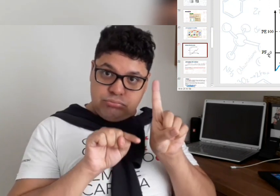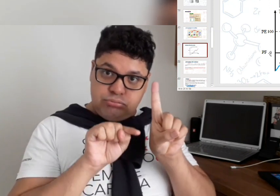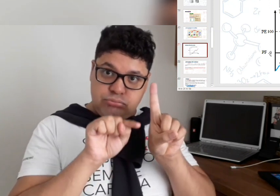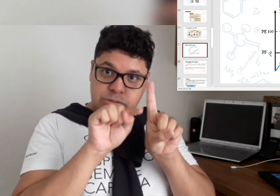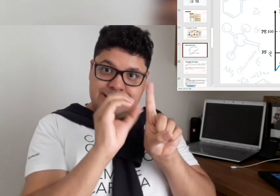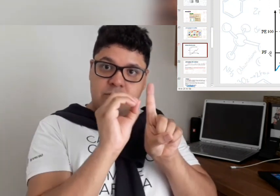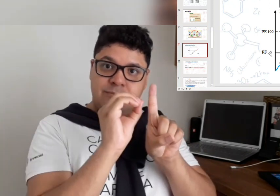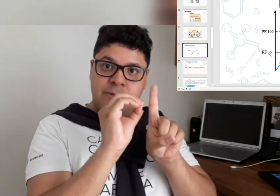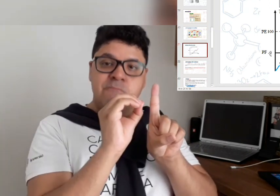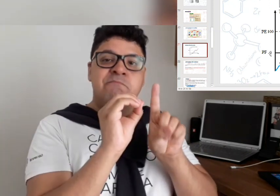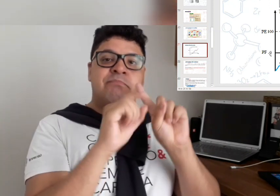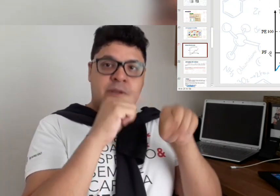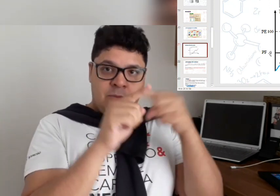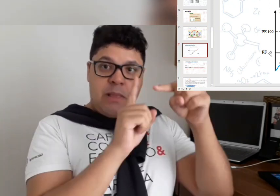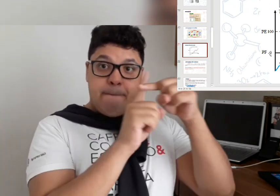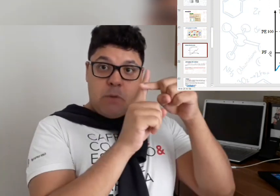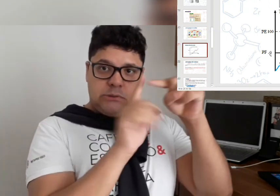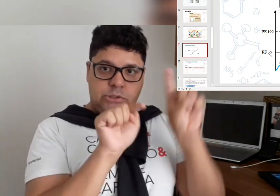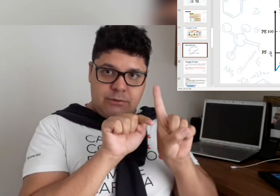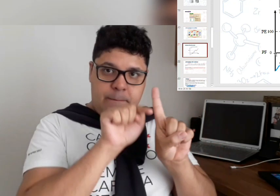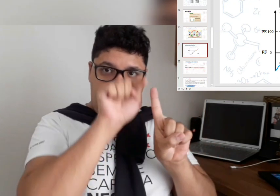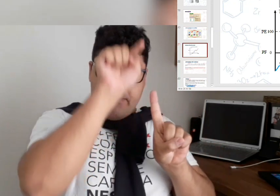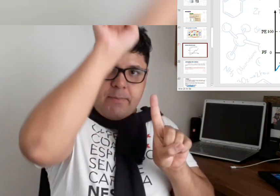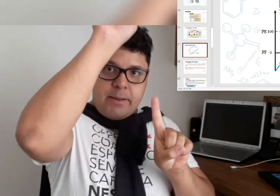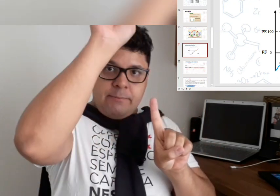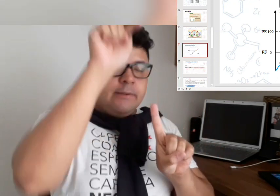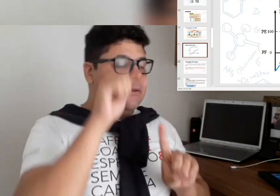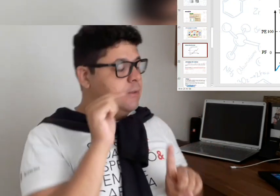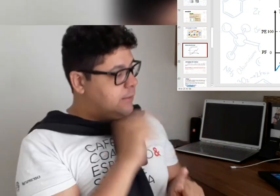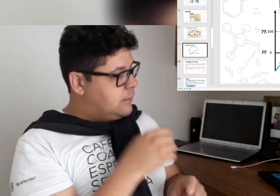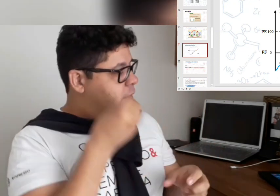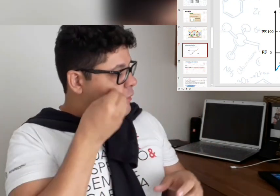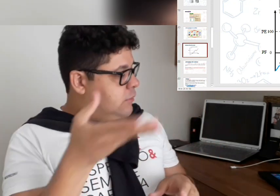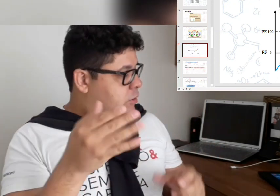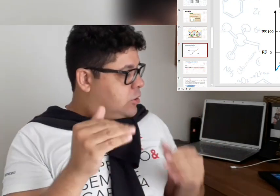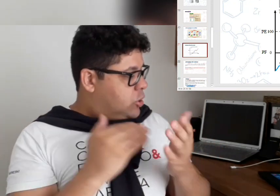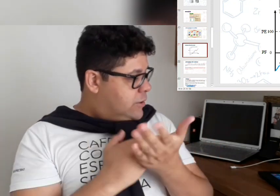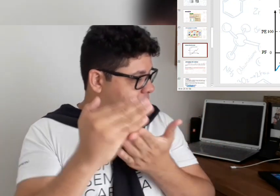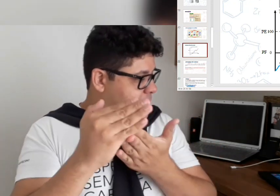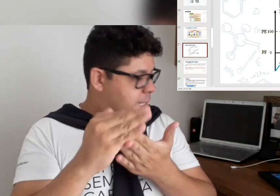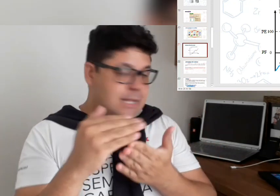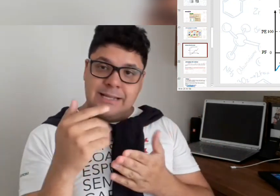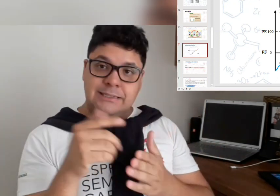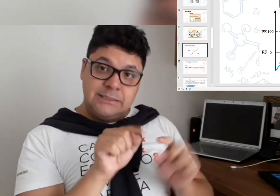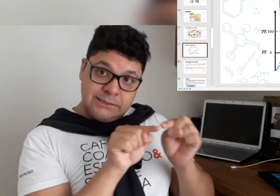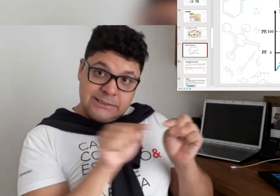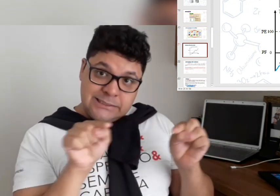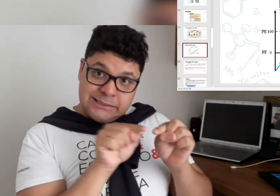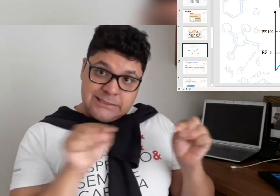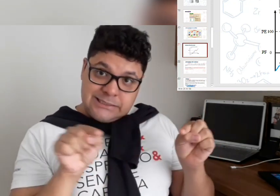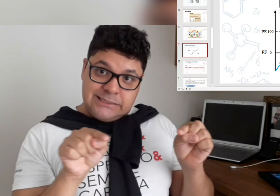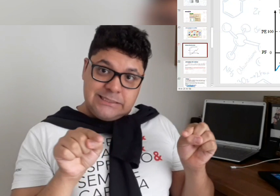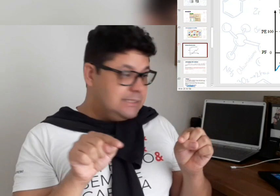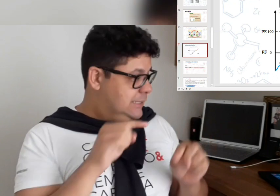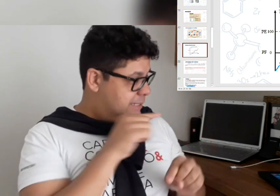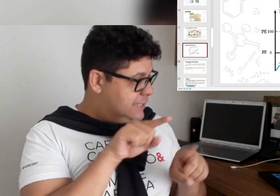graus de ponto de fusão da água, porque é nessa temperatura em que a água começa a passar do estado sólido para o estado líquido, tá?